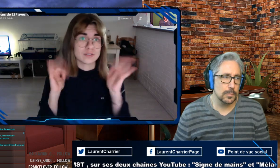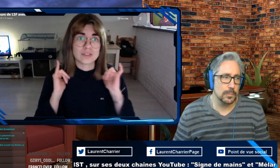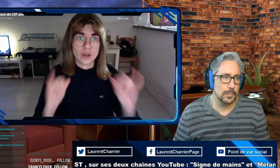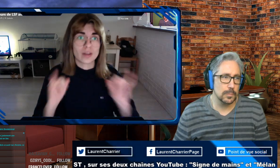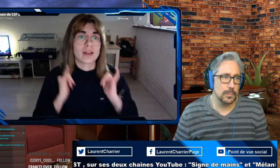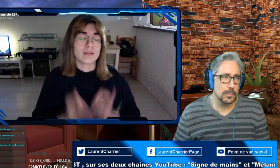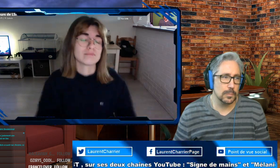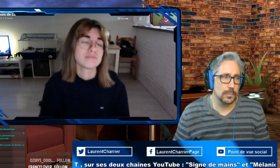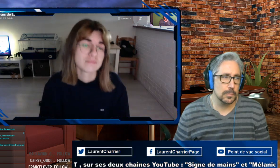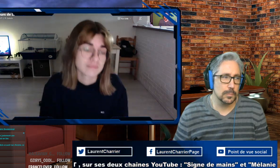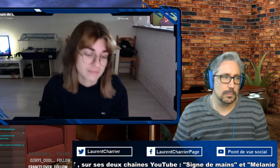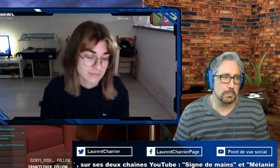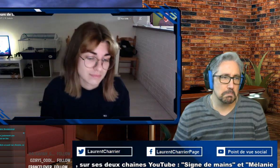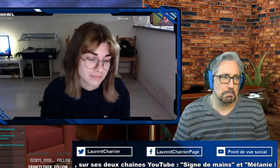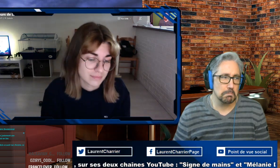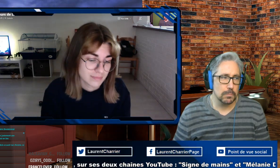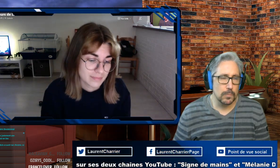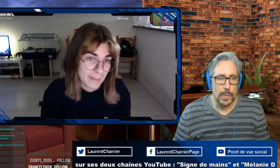mettre tranquille.